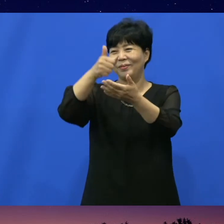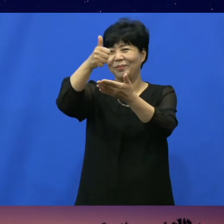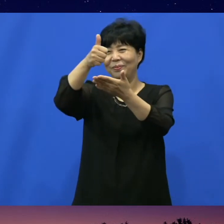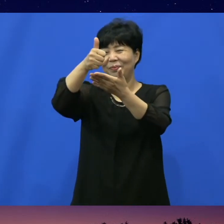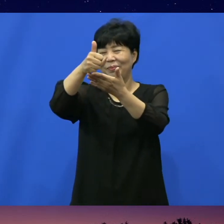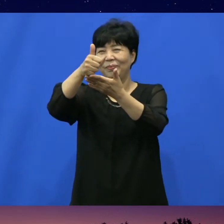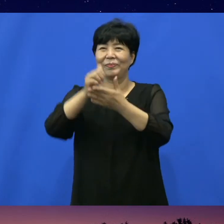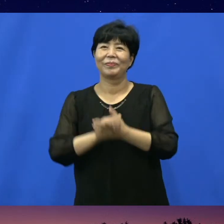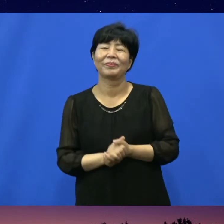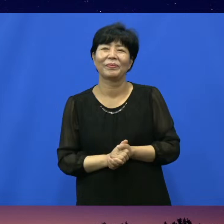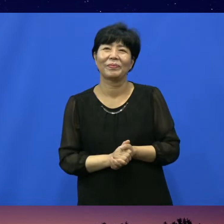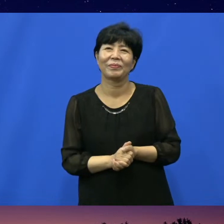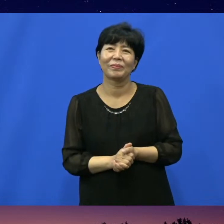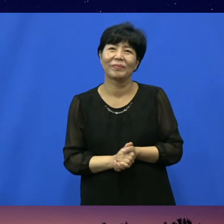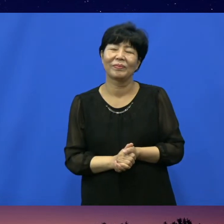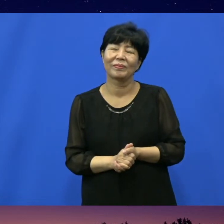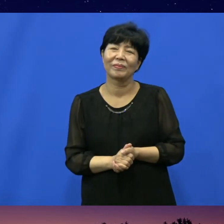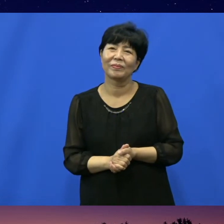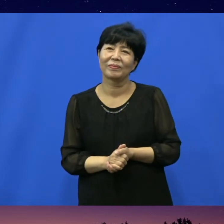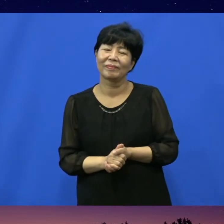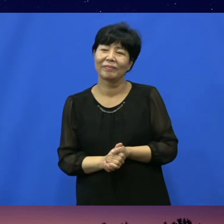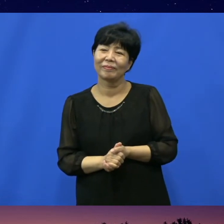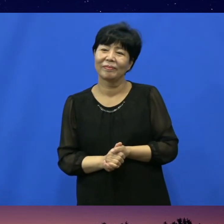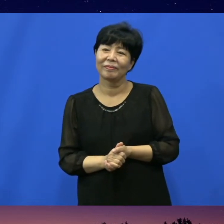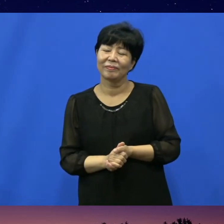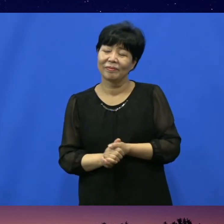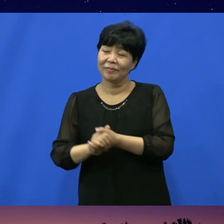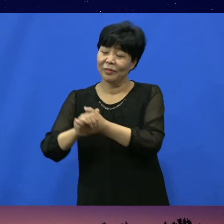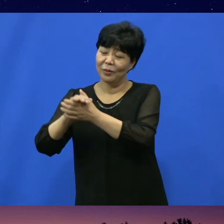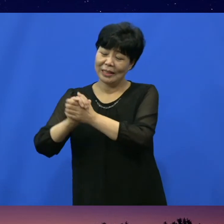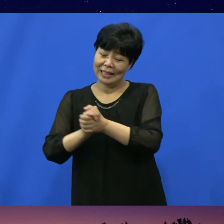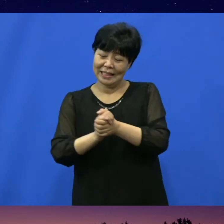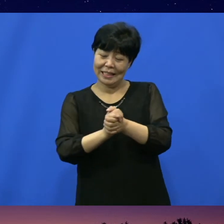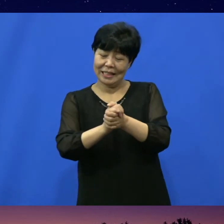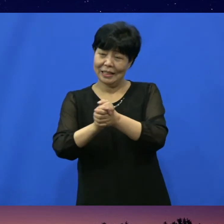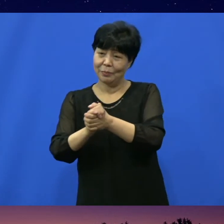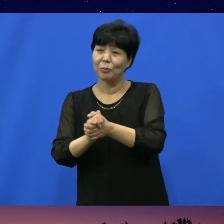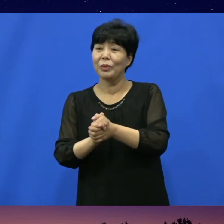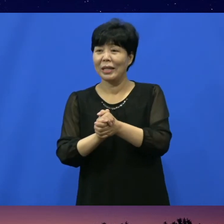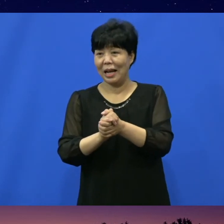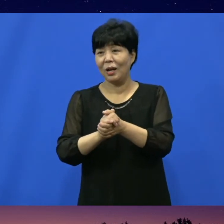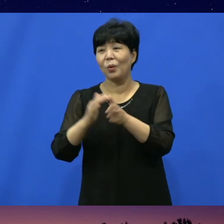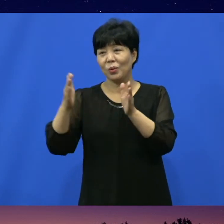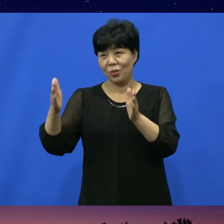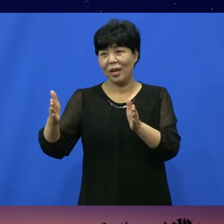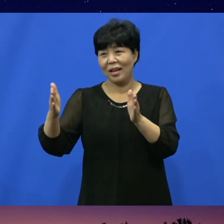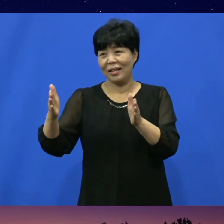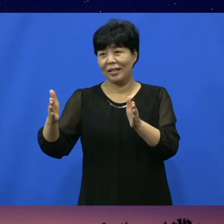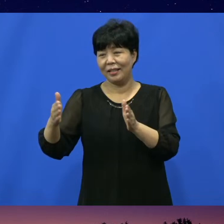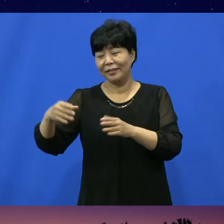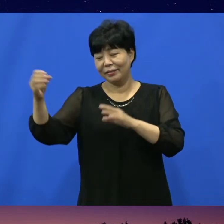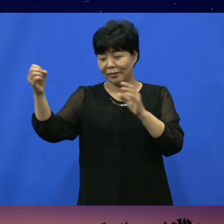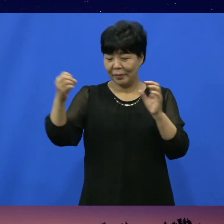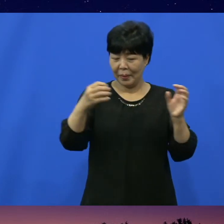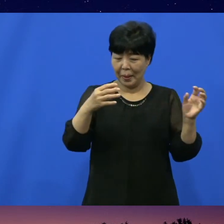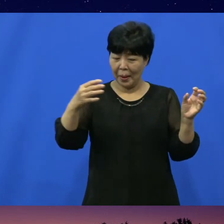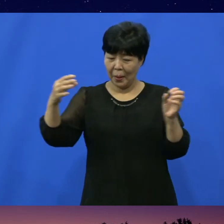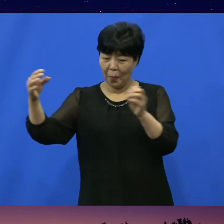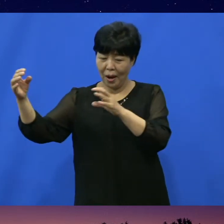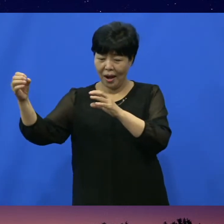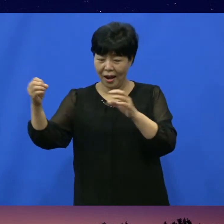그리고 그분과 친밀한 관계를 가지게 되고 그분과 대화가 가능하고